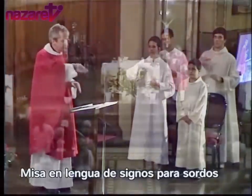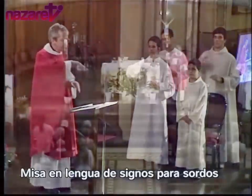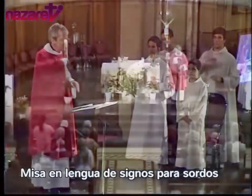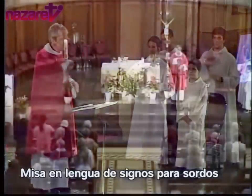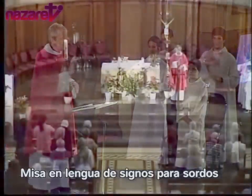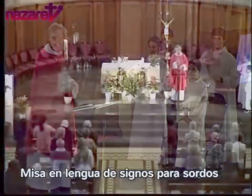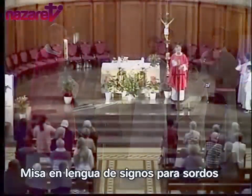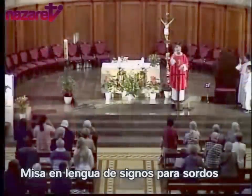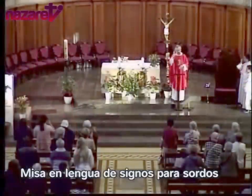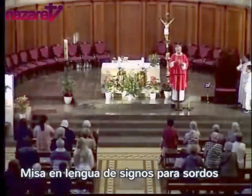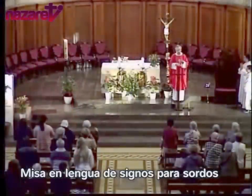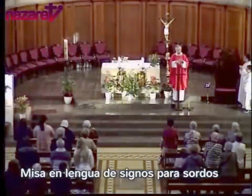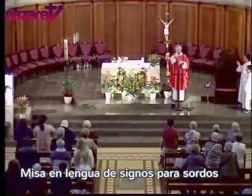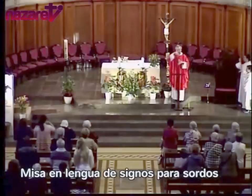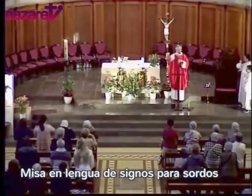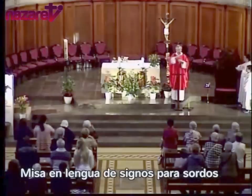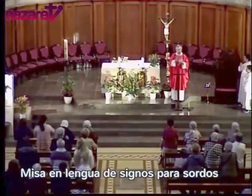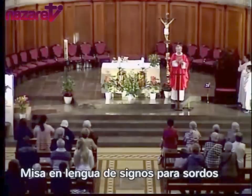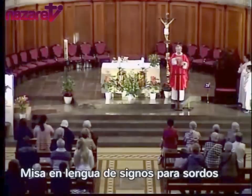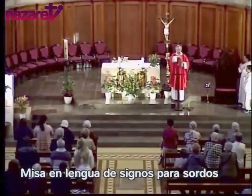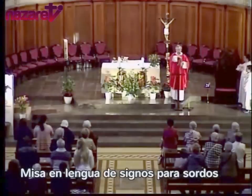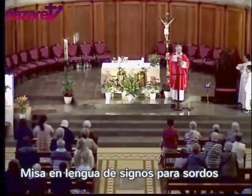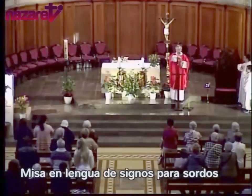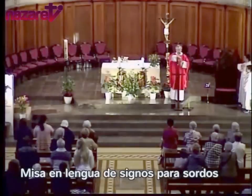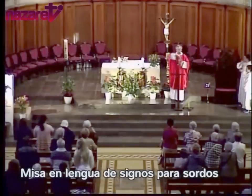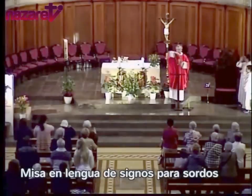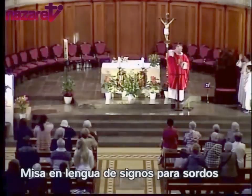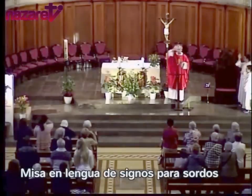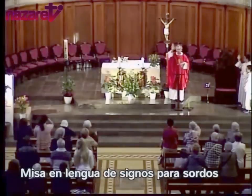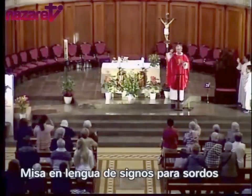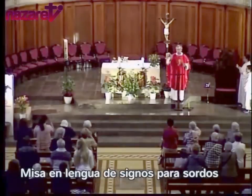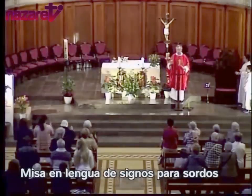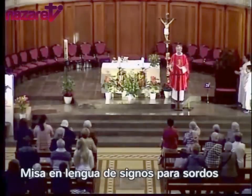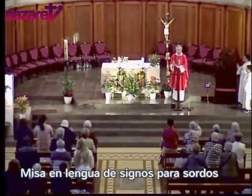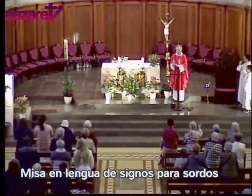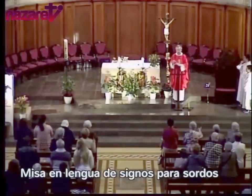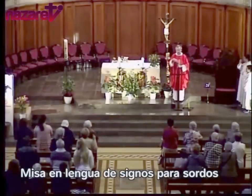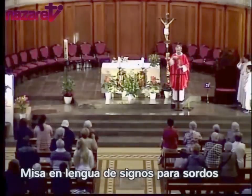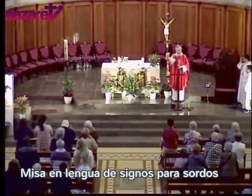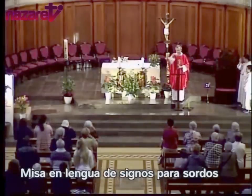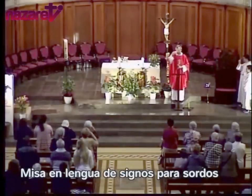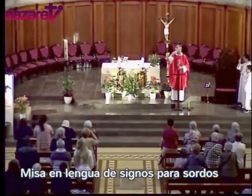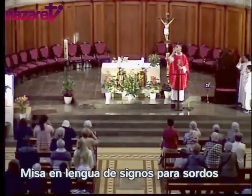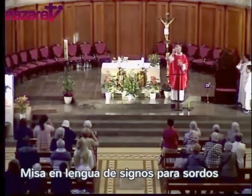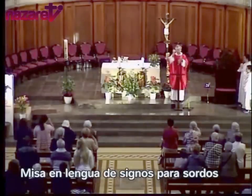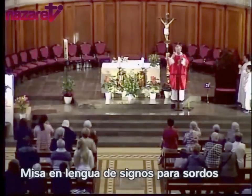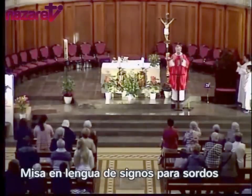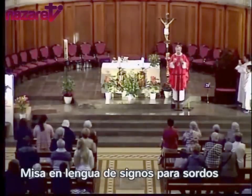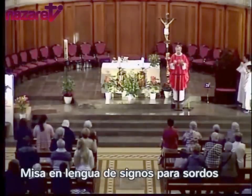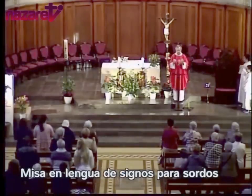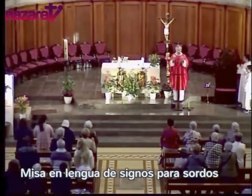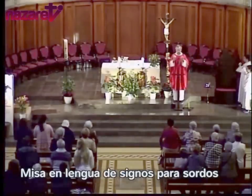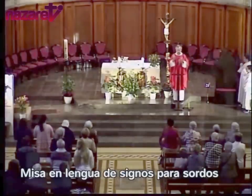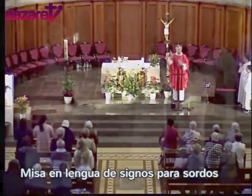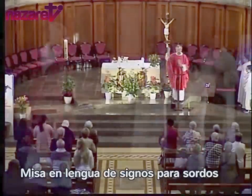sepultado, descendió a los infiernos. Al tercer día resucitó de entre los muertos, subió a los cielos y está sentado a la derecha de